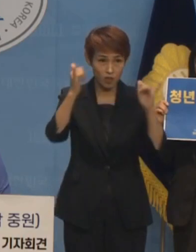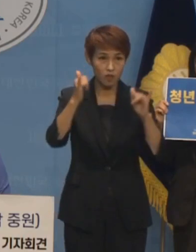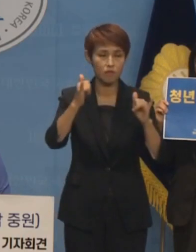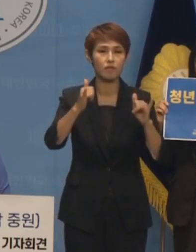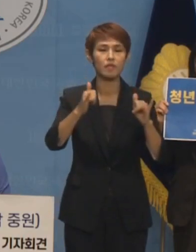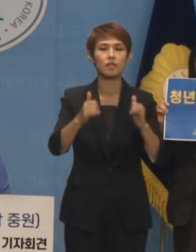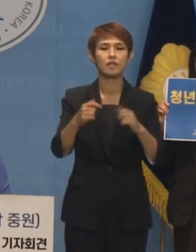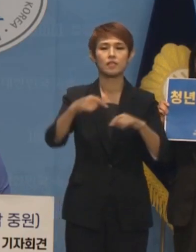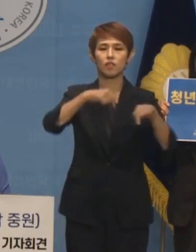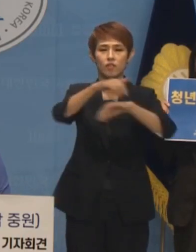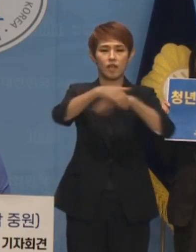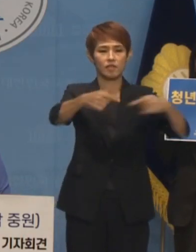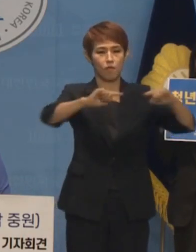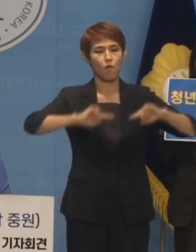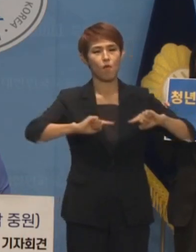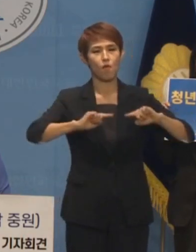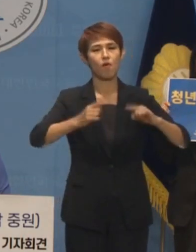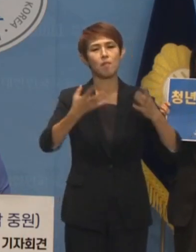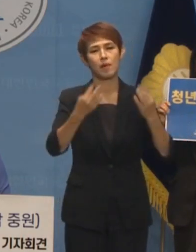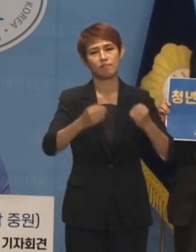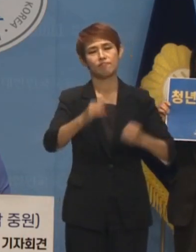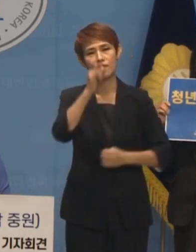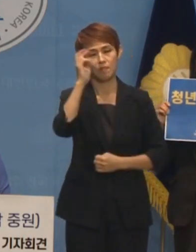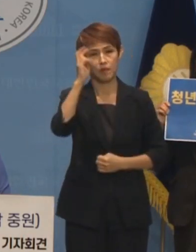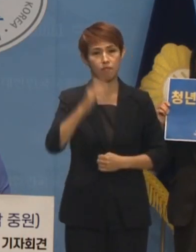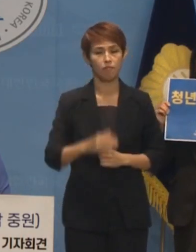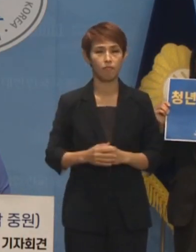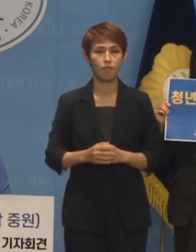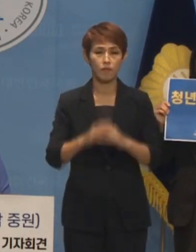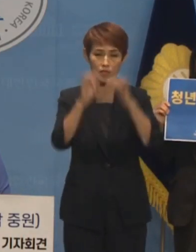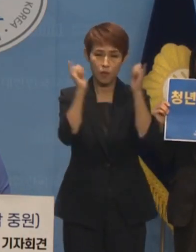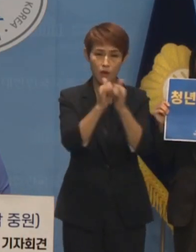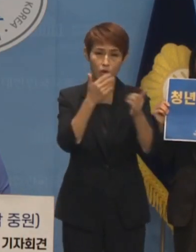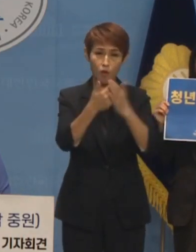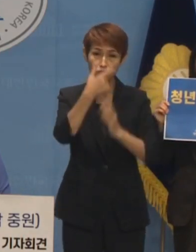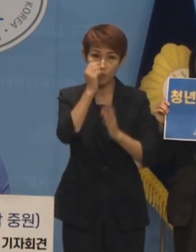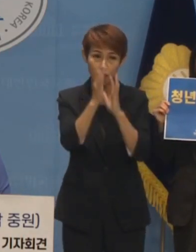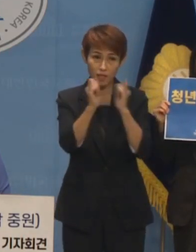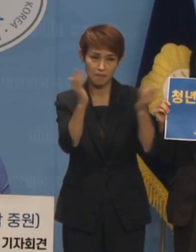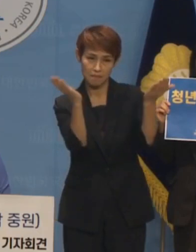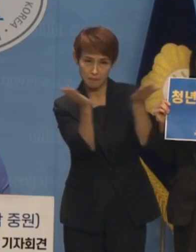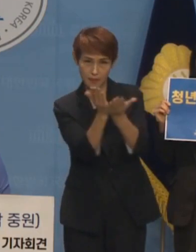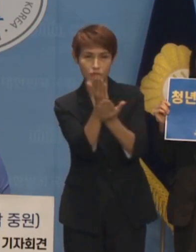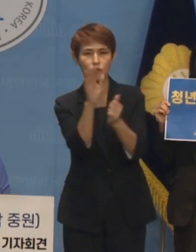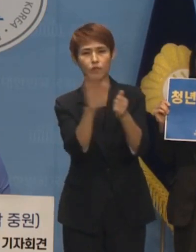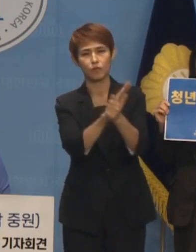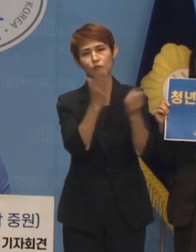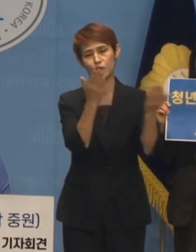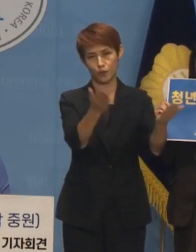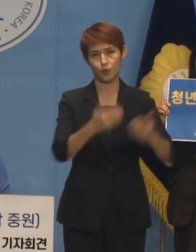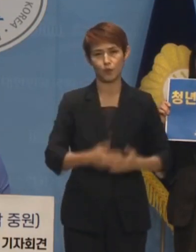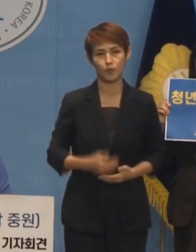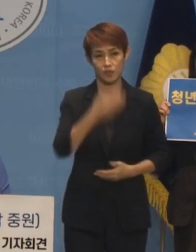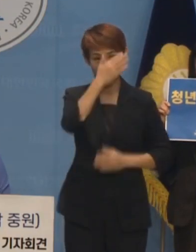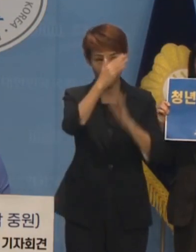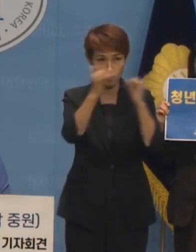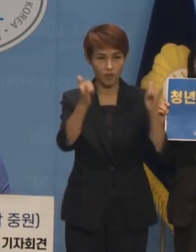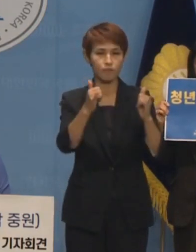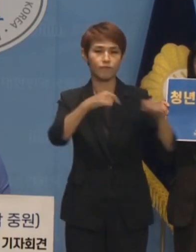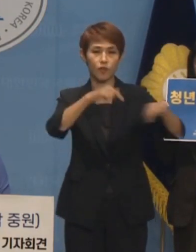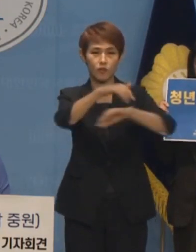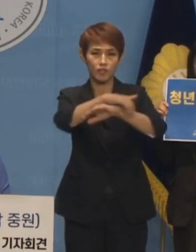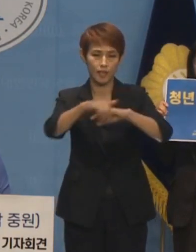있을 것이며 법률적, 사회적 경험이 부족한 청년에게 맞춤 서비스를 제공함으로써 청년에 대한 촘촘한